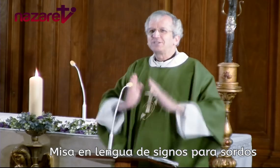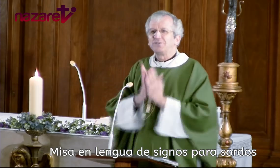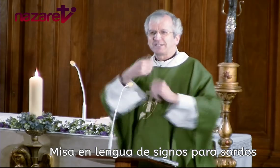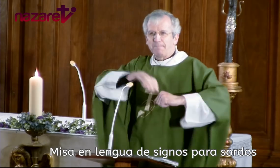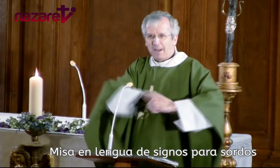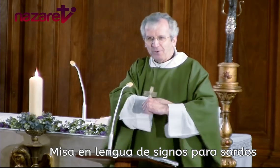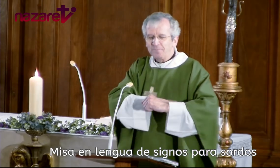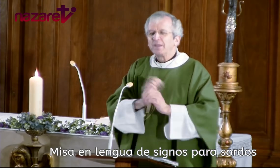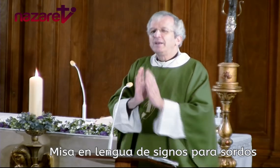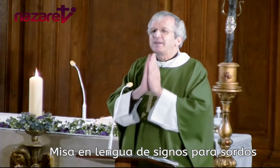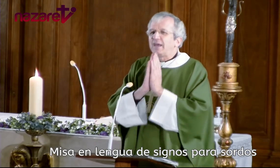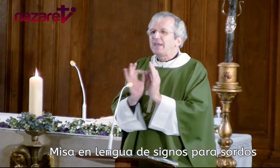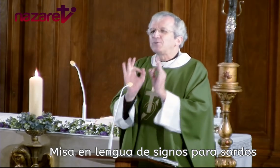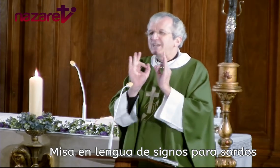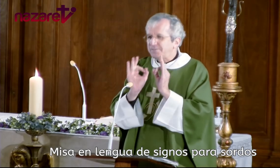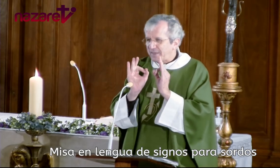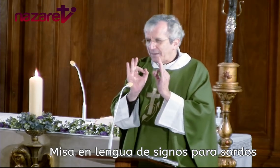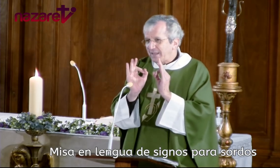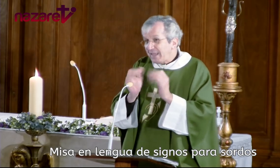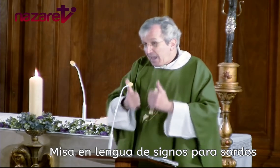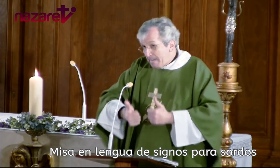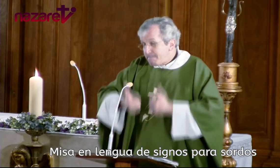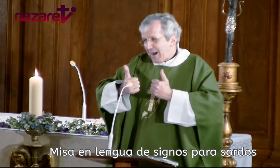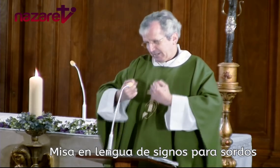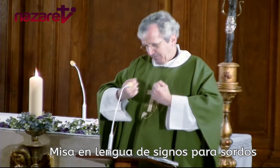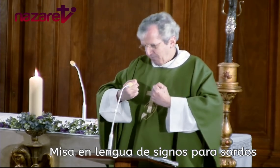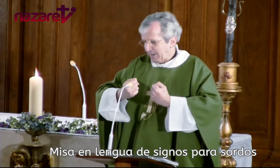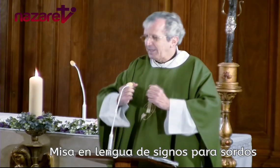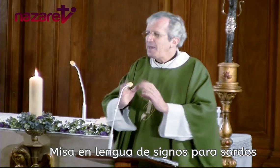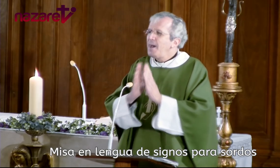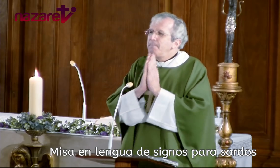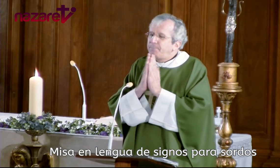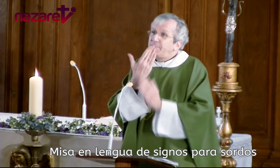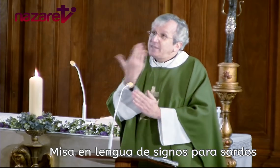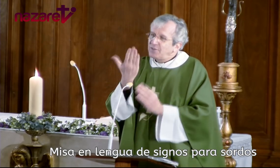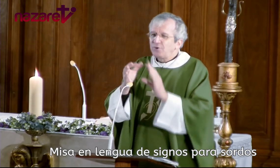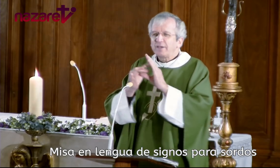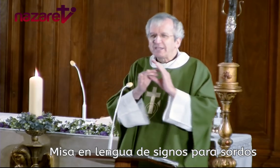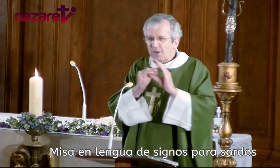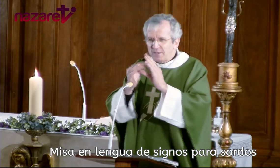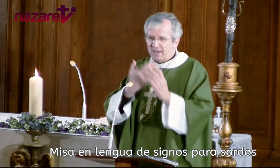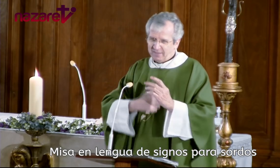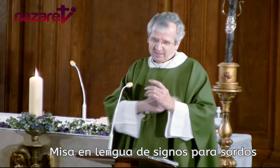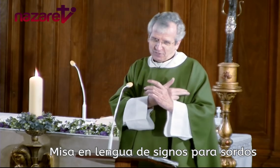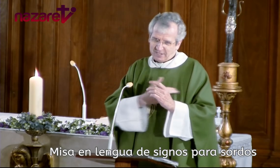de San Pablo, rezaríamos especialmente más fuerte pidiendo esa unidad de los